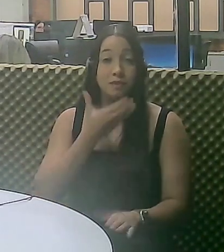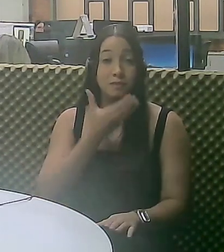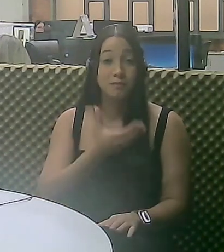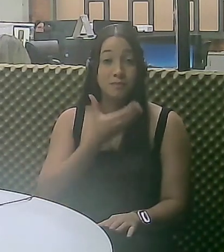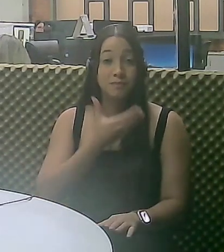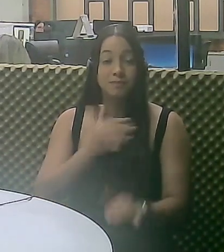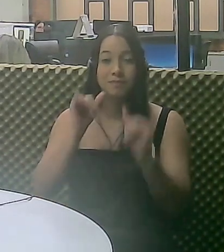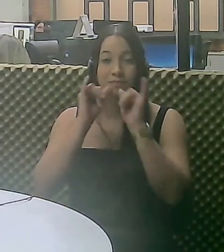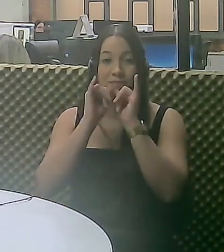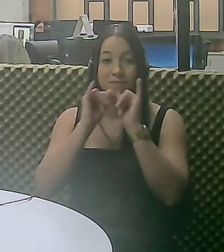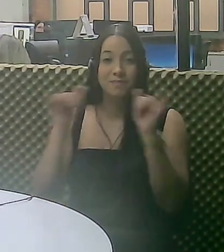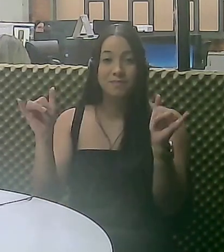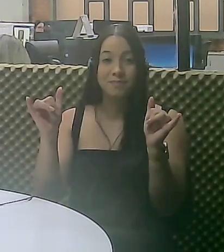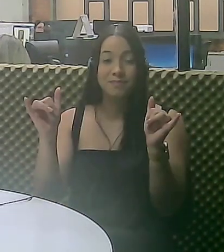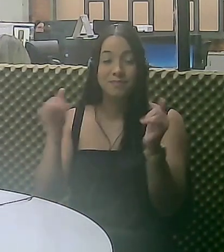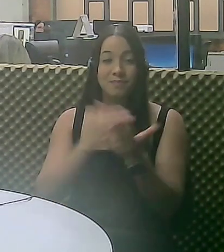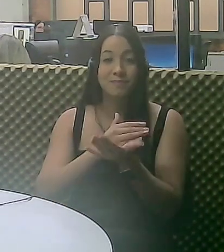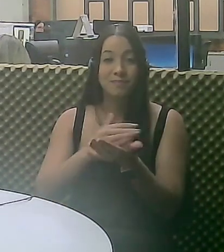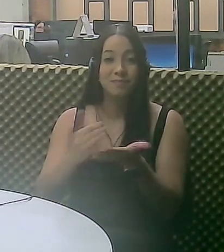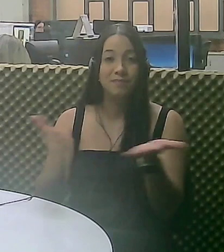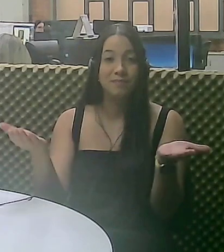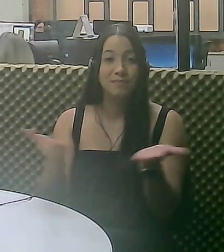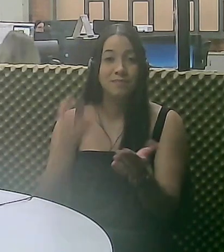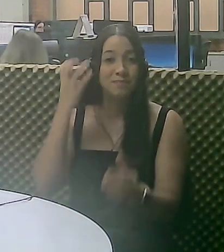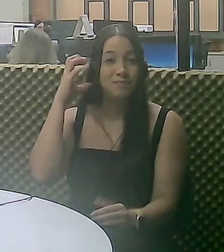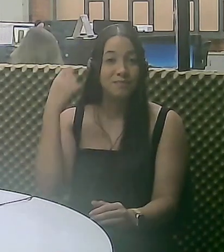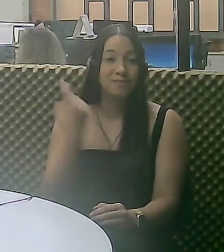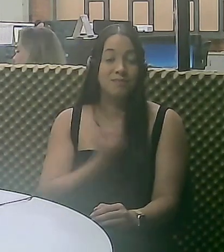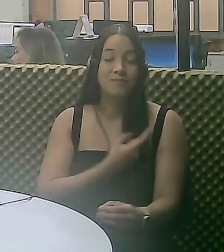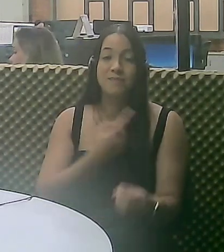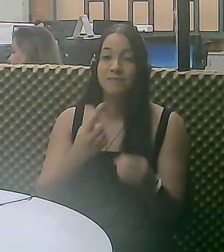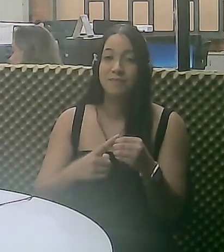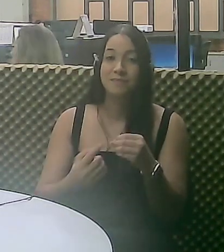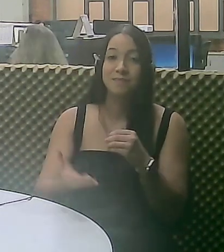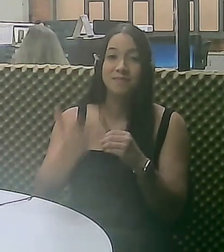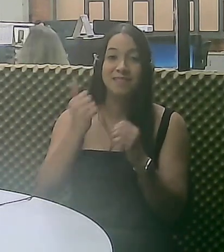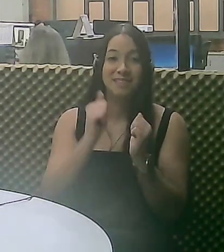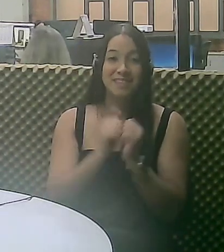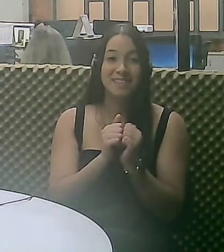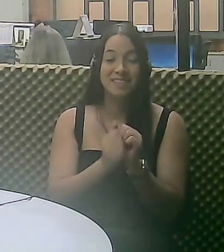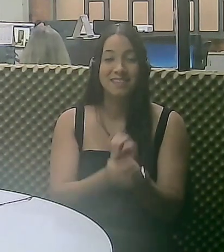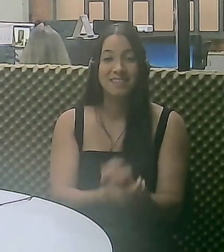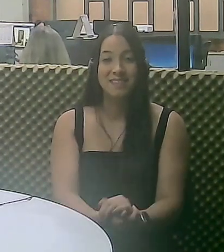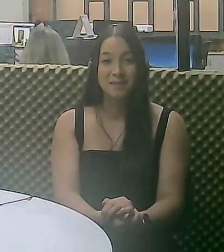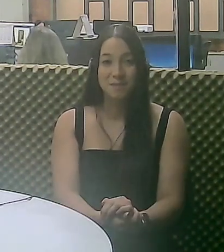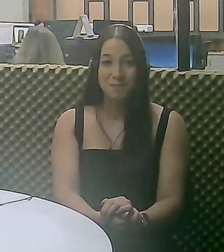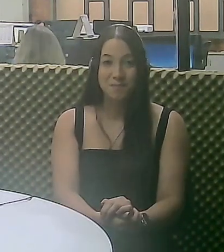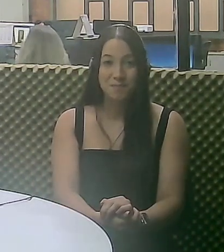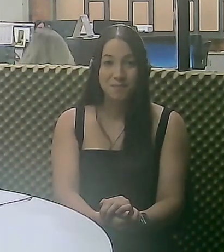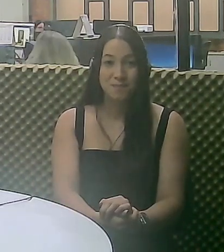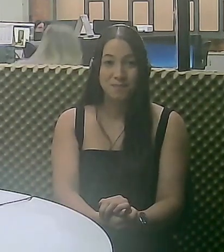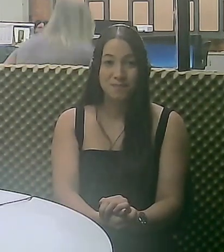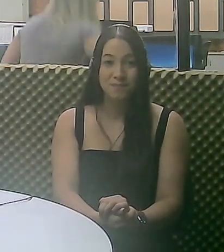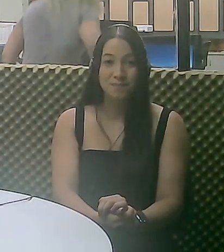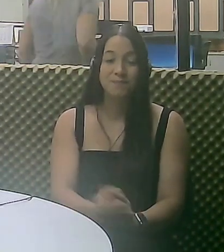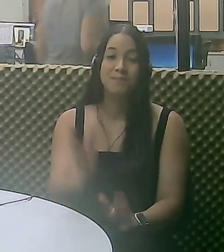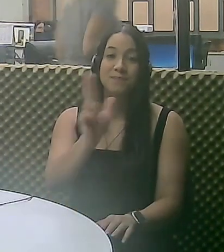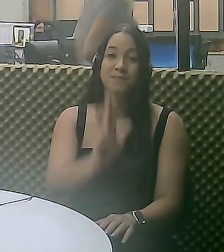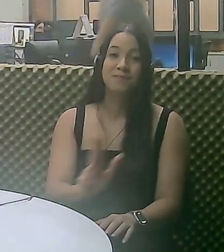dezembro. Estas e outras notícias a partir de agora na Rádio Nossa Cidade. Vem com a gente!